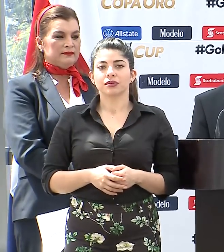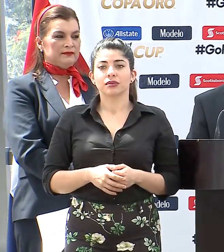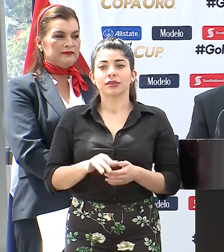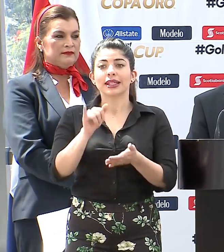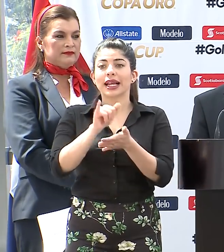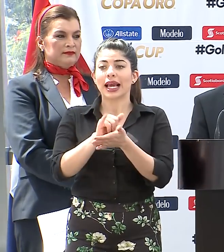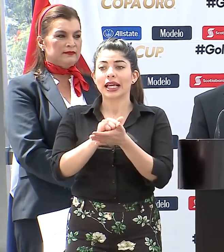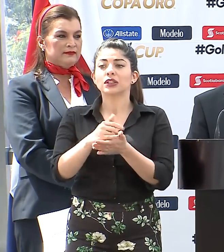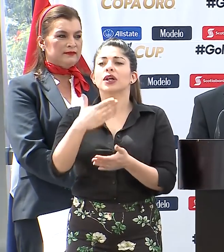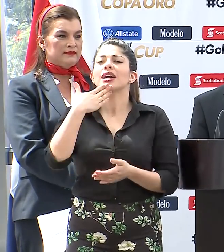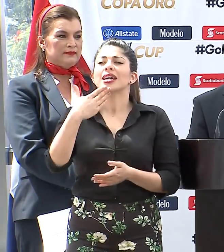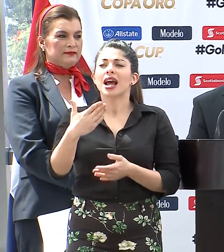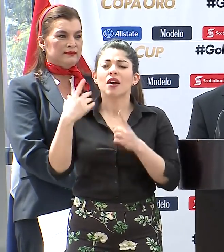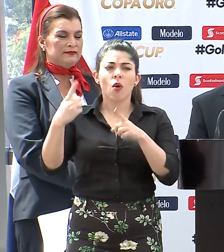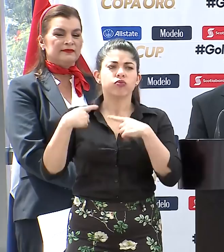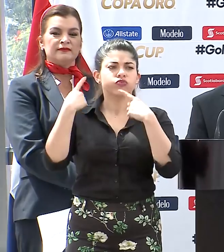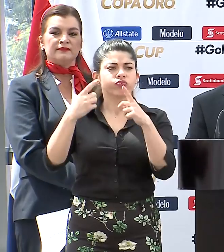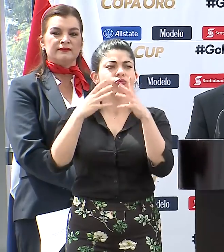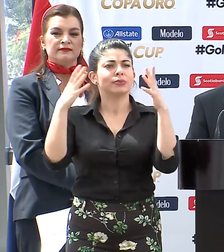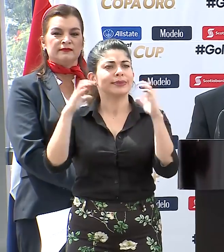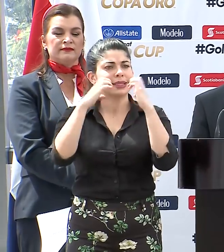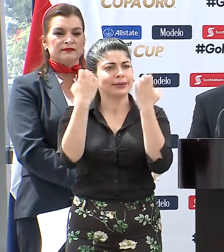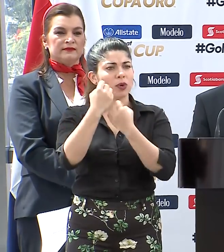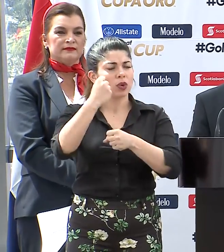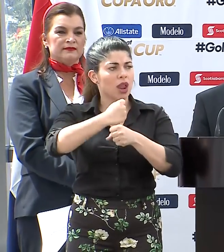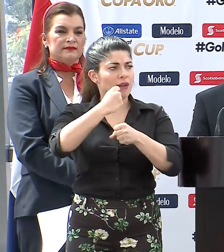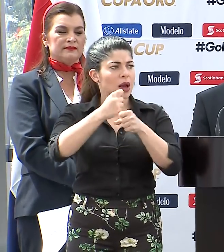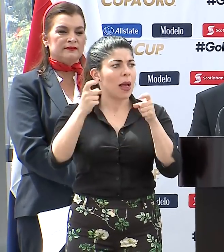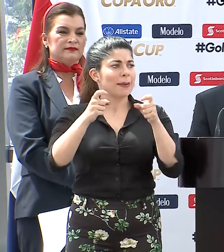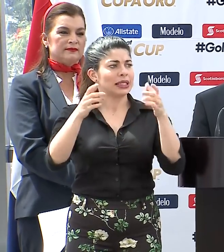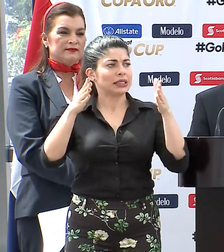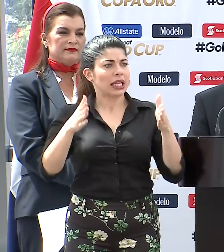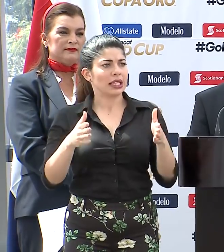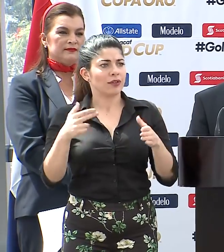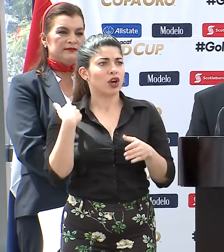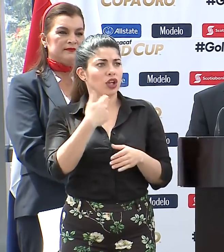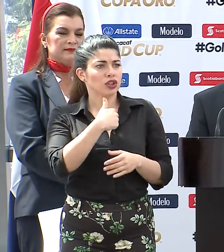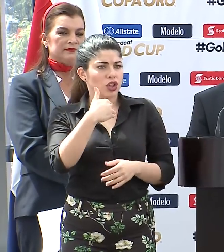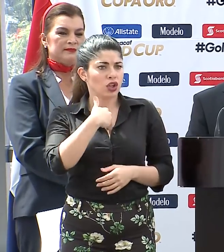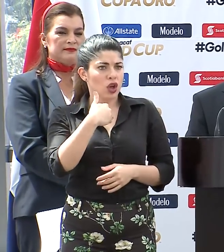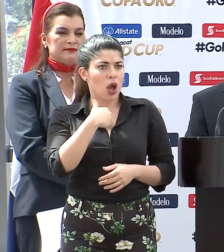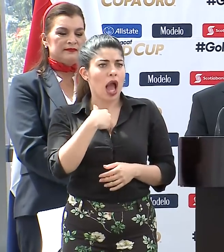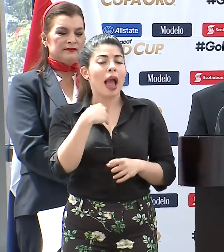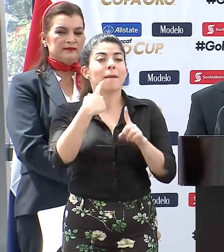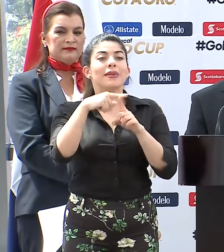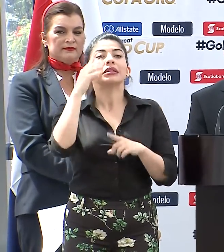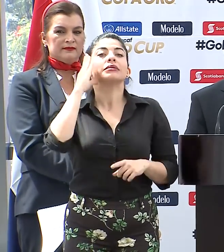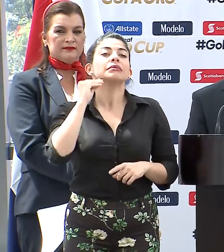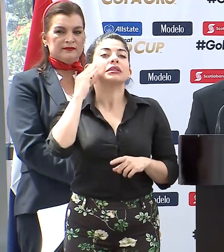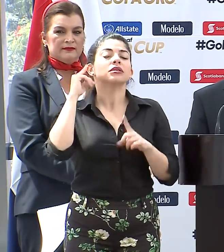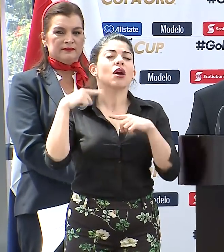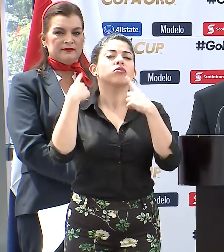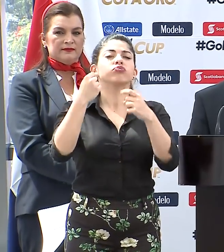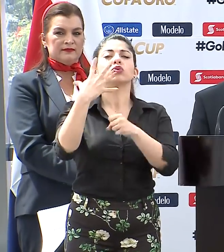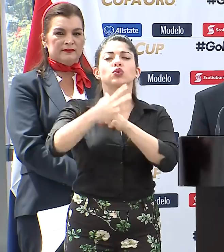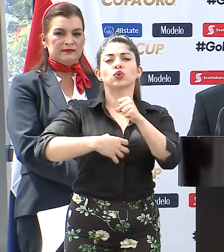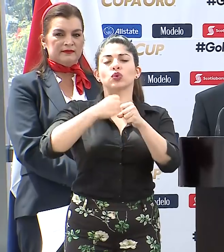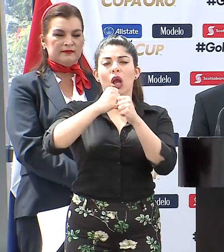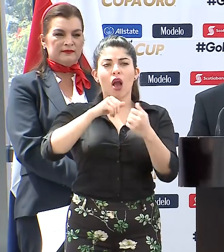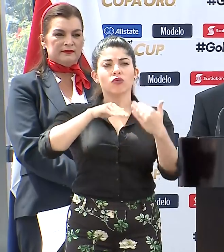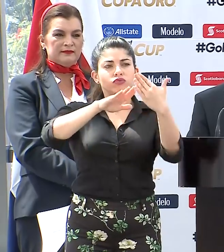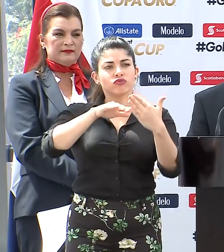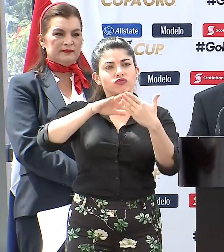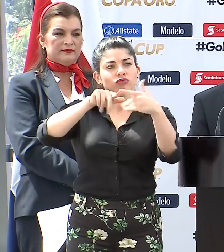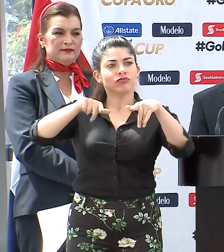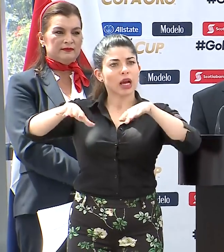Esto gracias a un gran equipo de trabajo administrativo con el que contamos, con una experiencia de muchos años al frente de estos